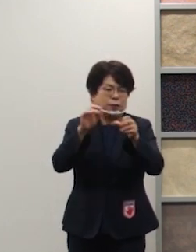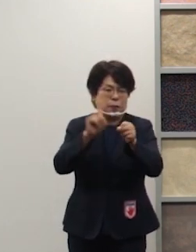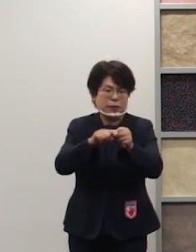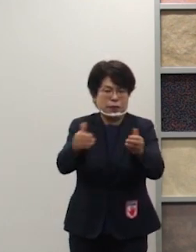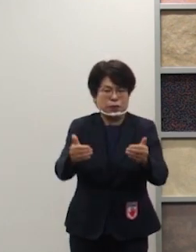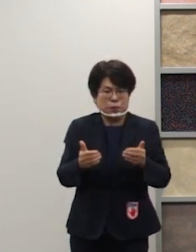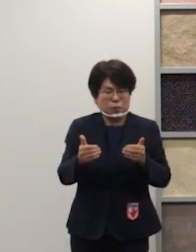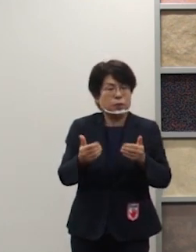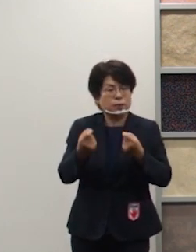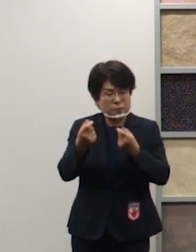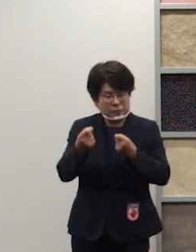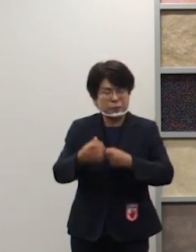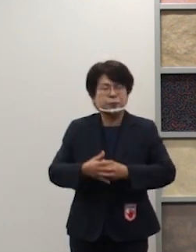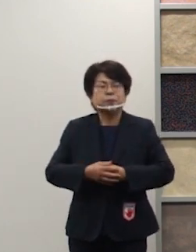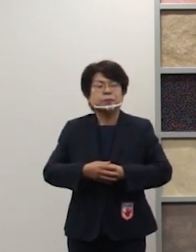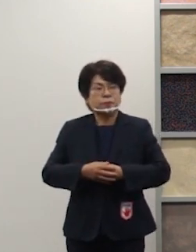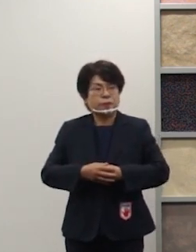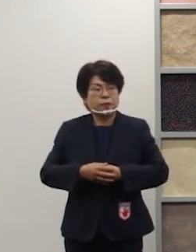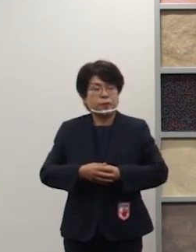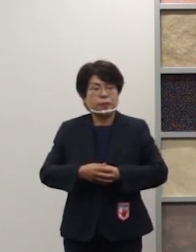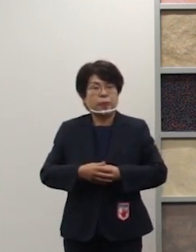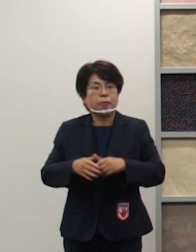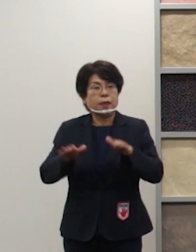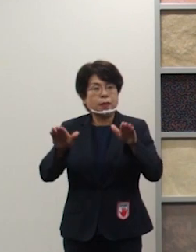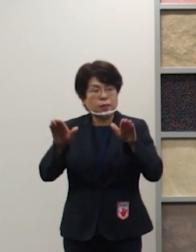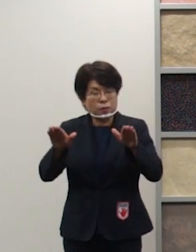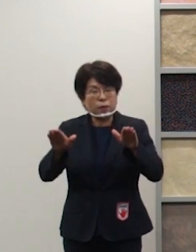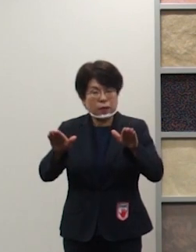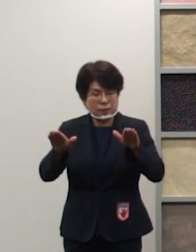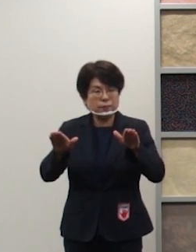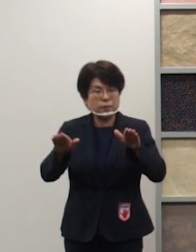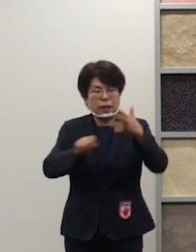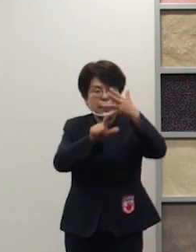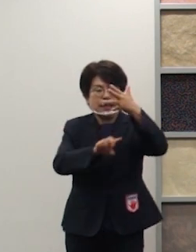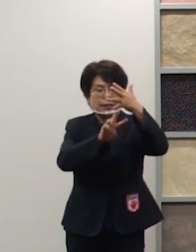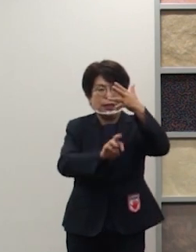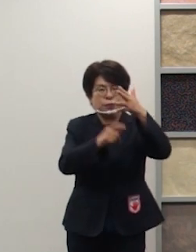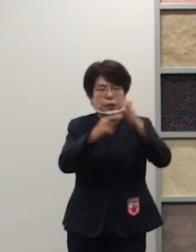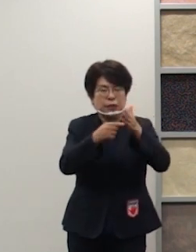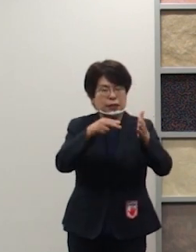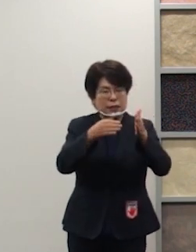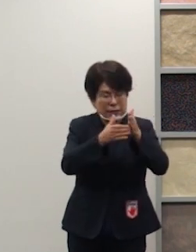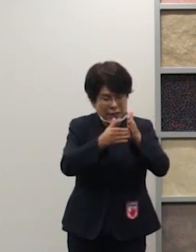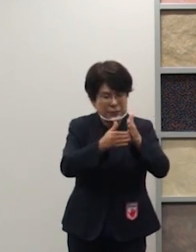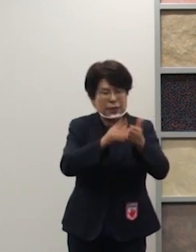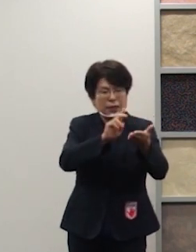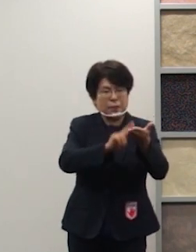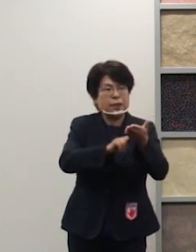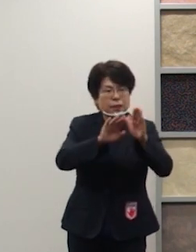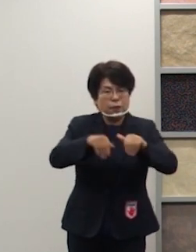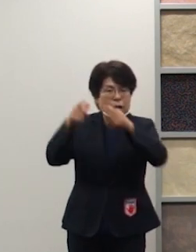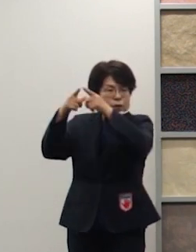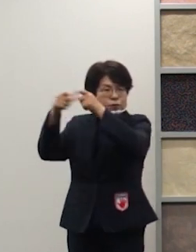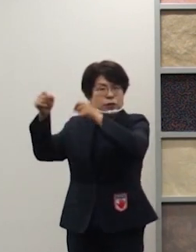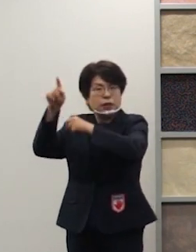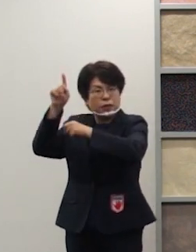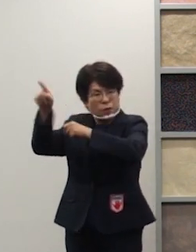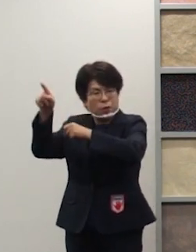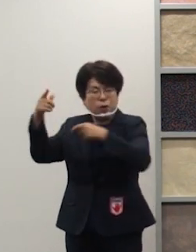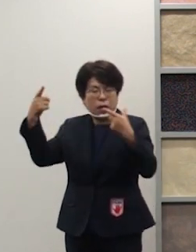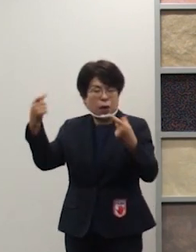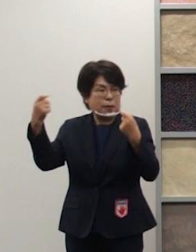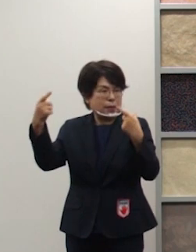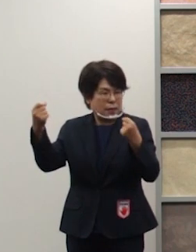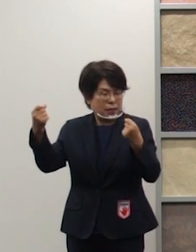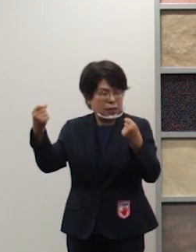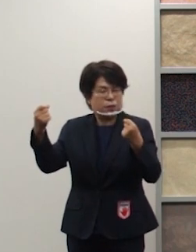こんなに長期間、先ほどそのタイミングが国の通知と合わせているとおっしゃいましたけれども、特措法に